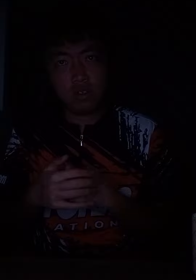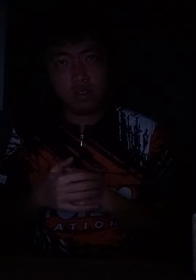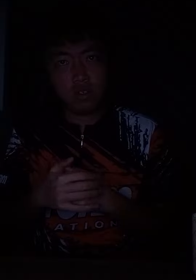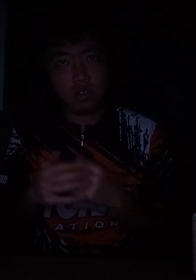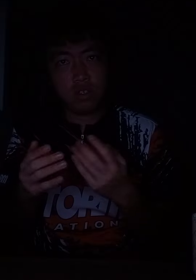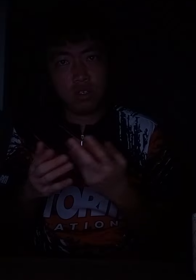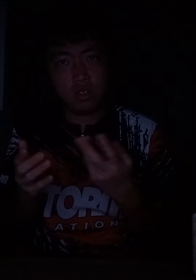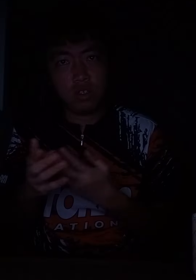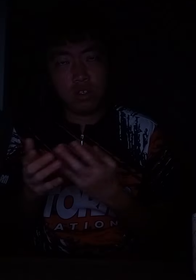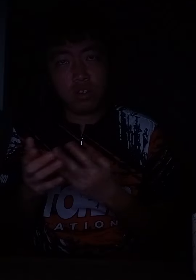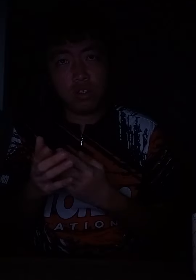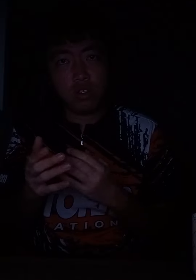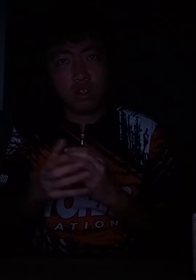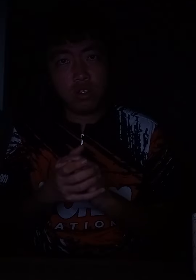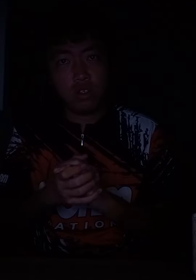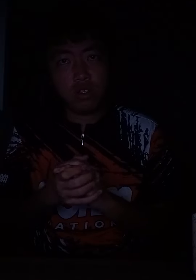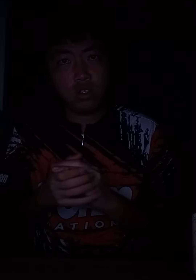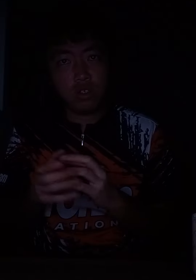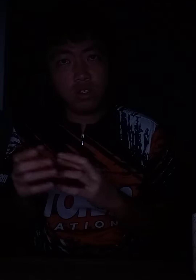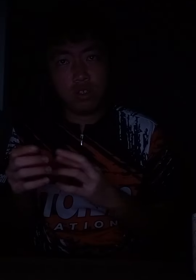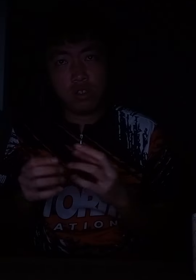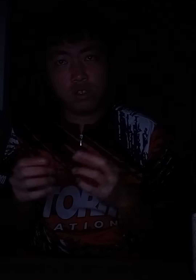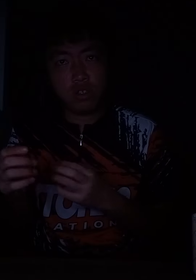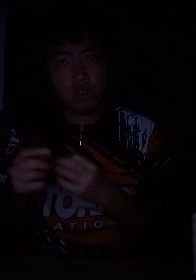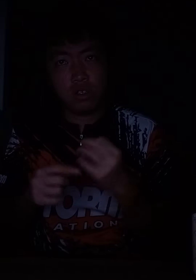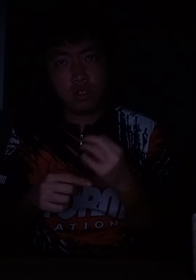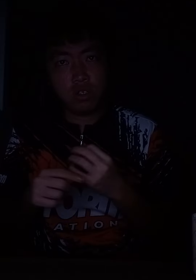그렇지 못하죠. 거기에 대해서는 어떻다. 그래서 우리가